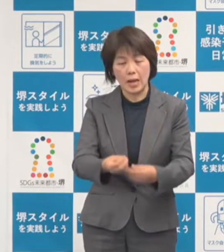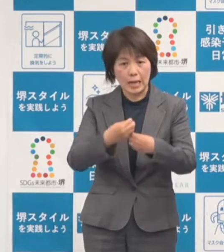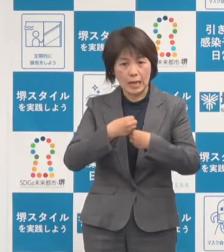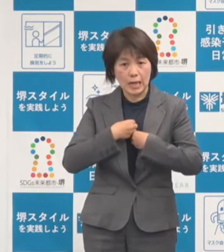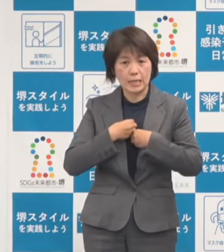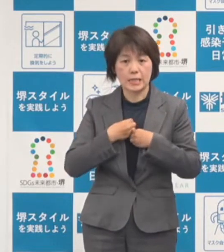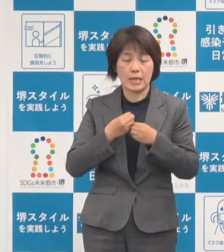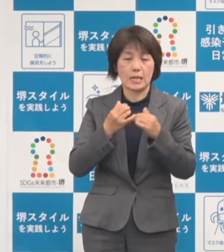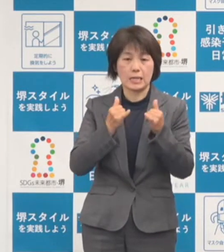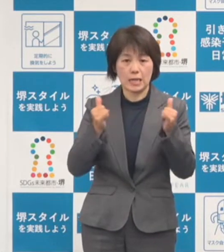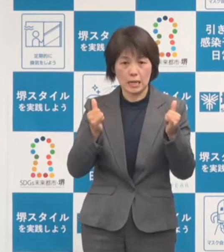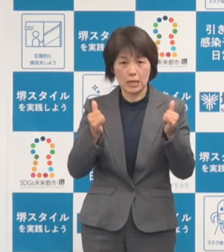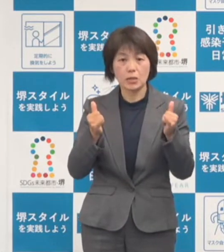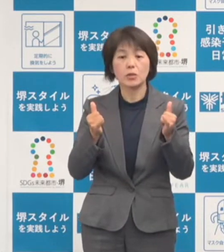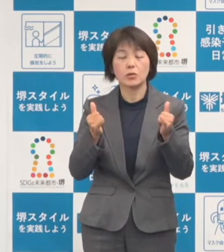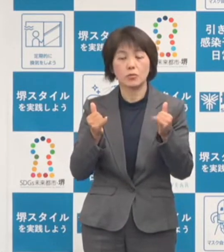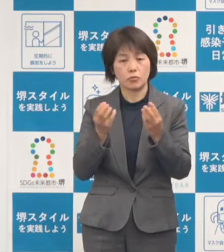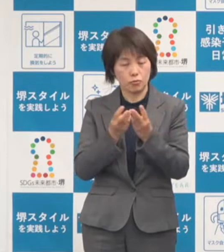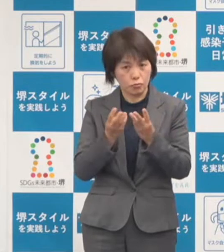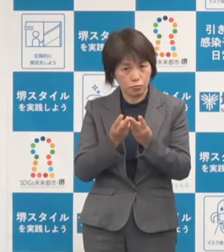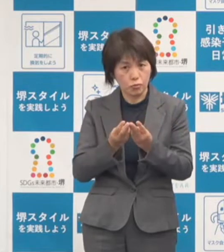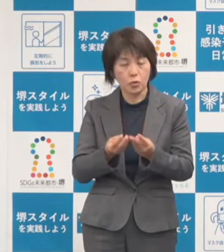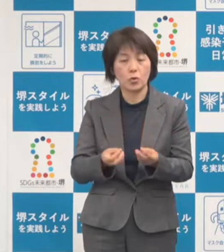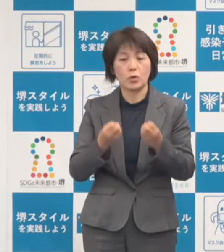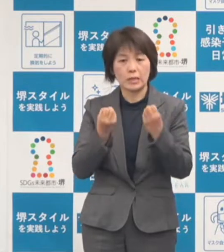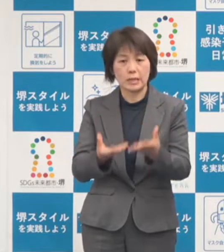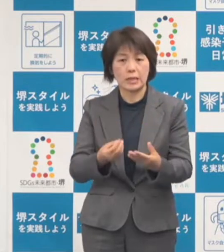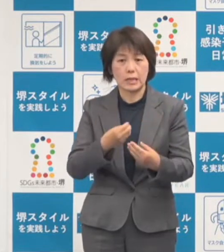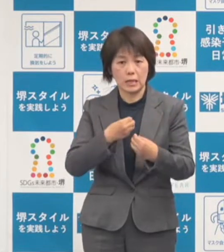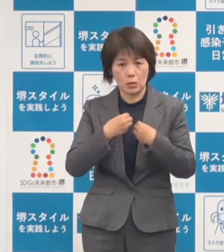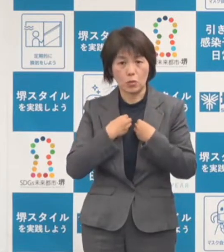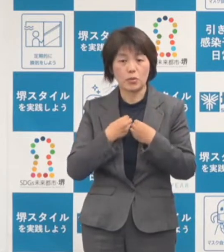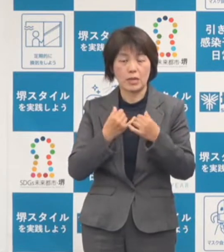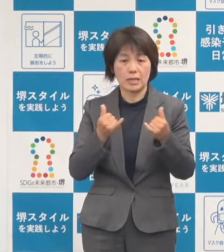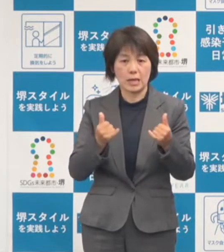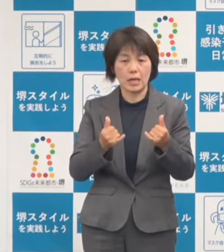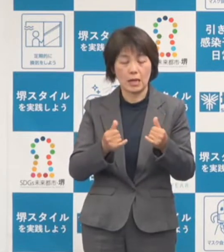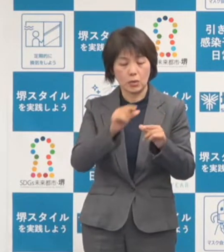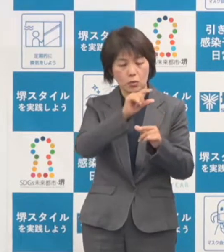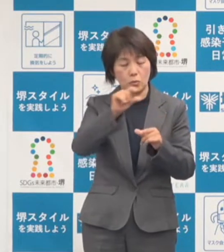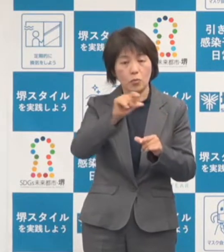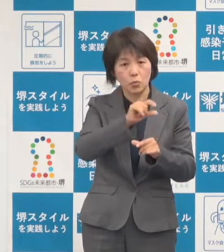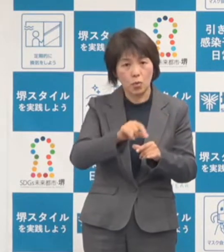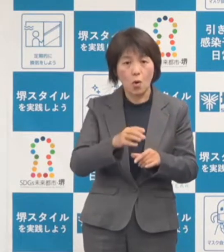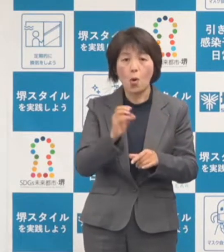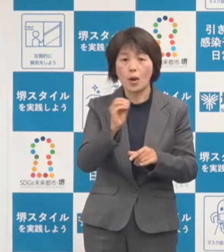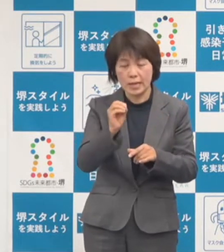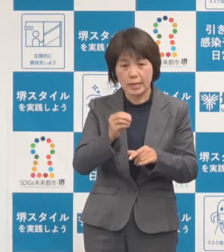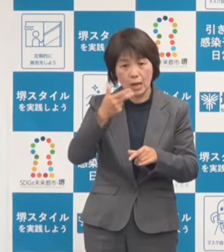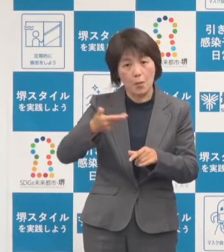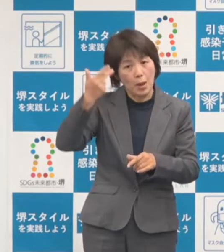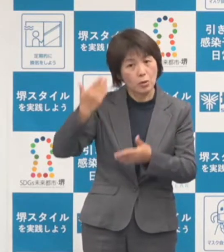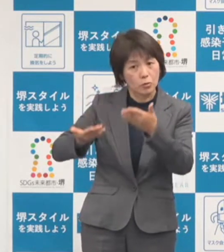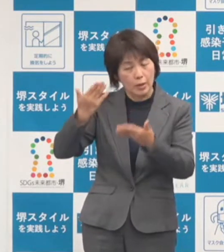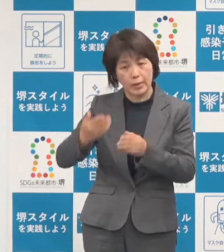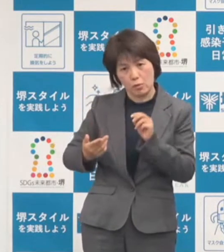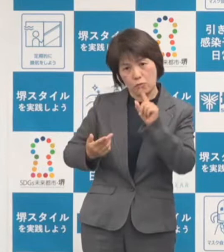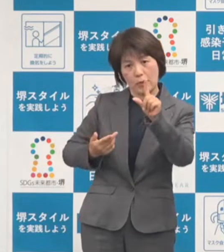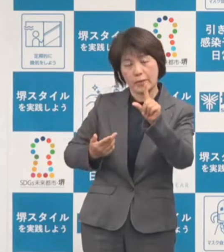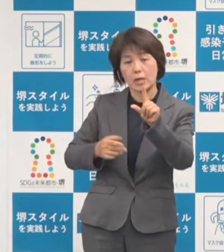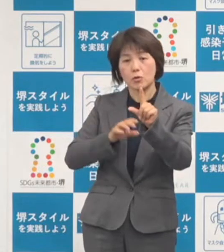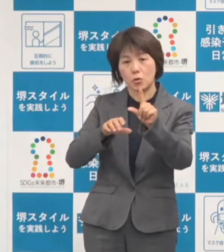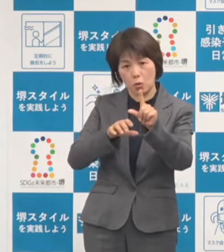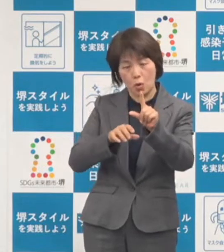者数、市内の新規陽性者数の数字と、その下、オレンジが前週比を上回っているところ、